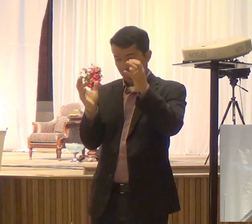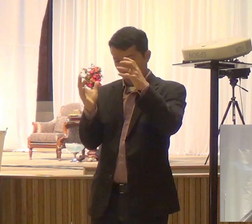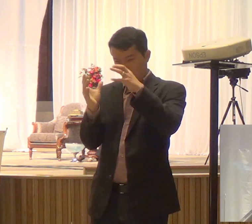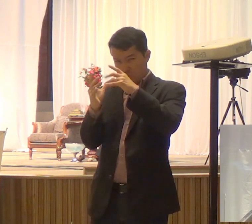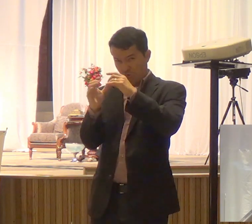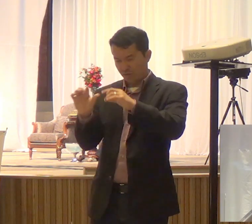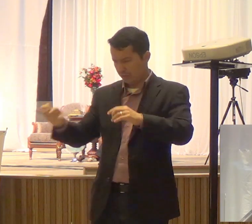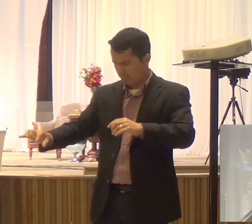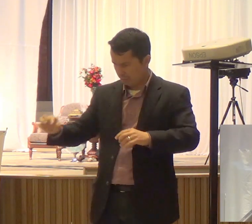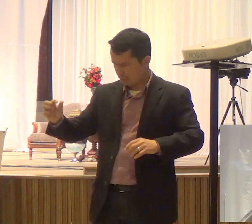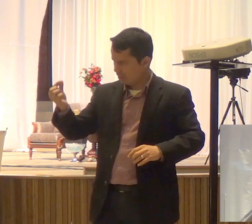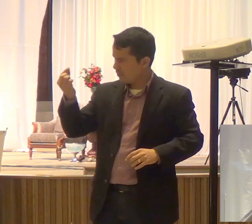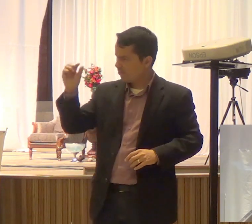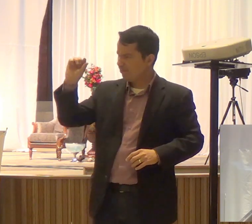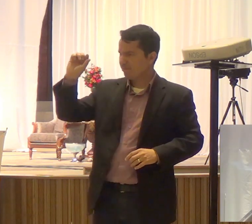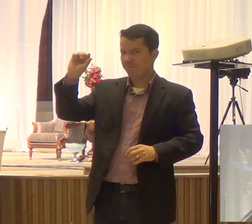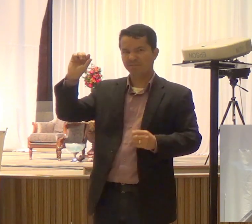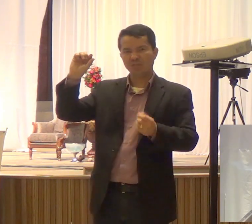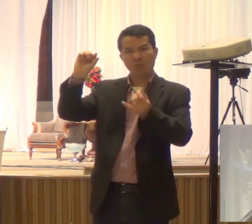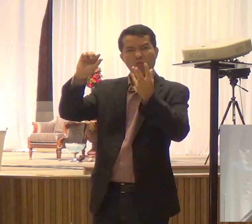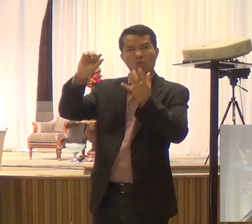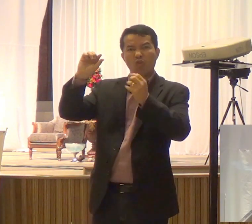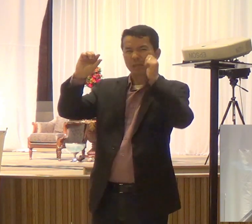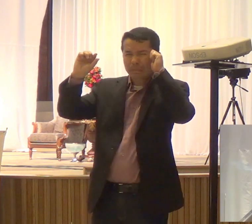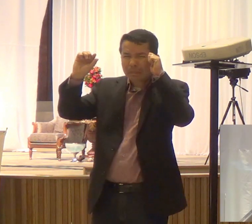Quando você pega um pedaço de pau queimado,